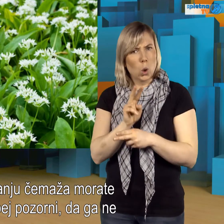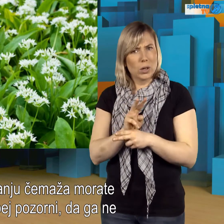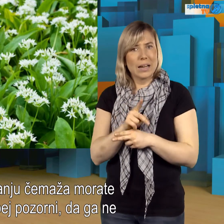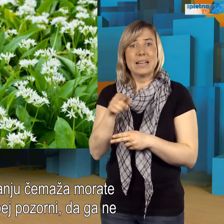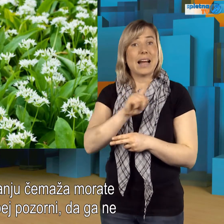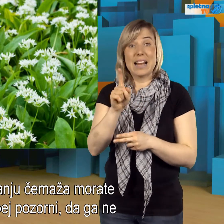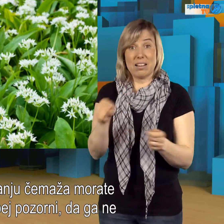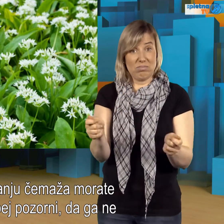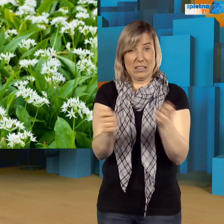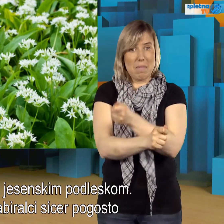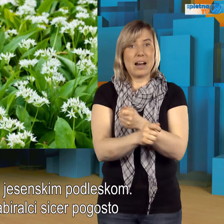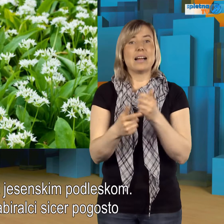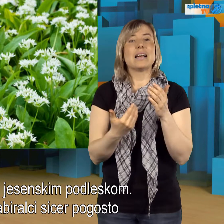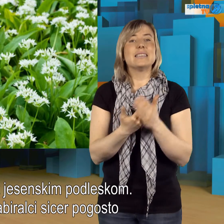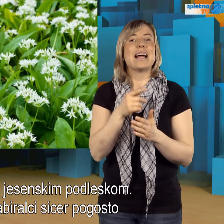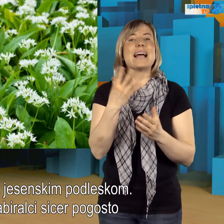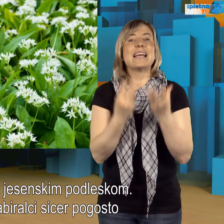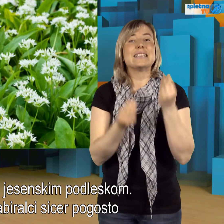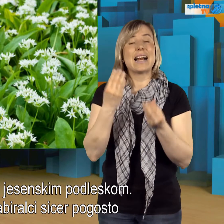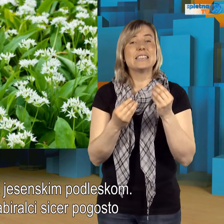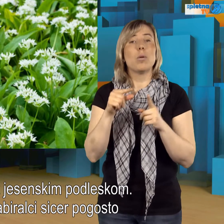da ga ne zamenjate z jesenskim podleskom.